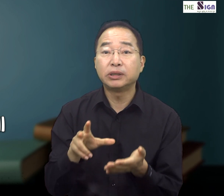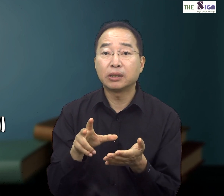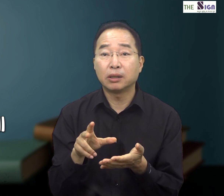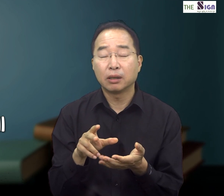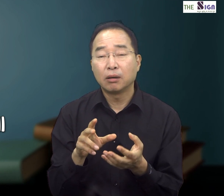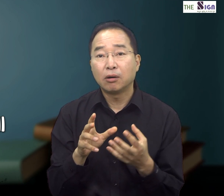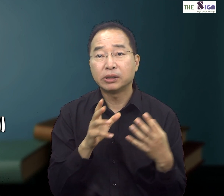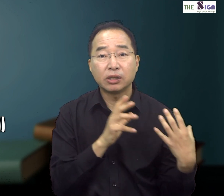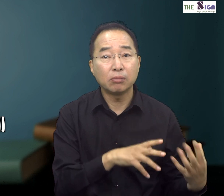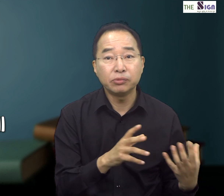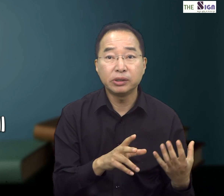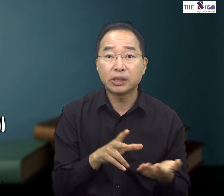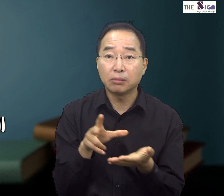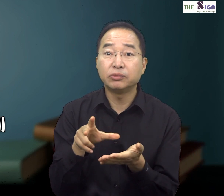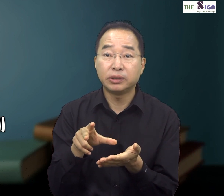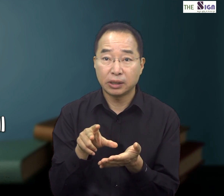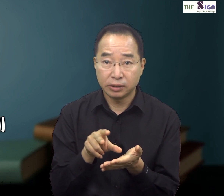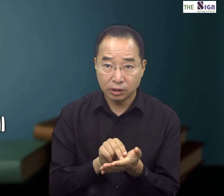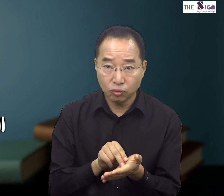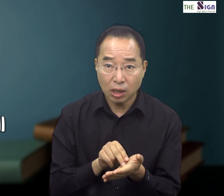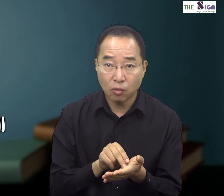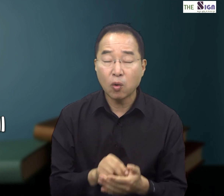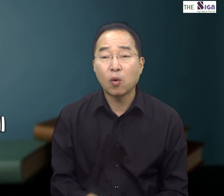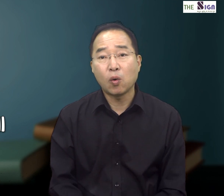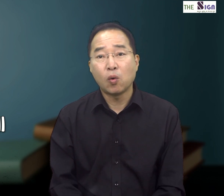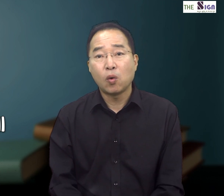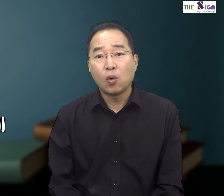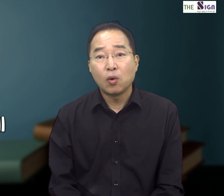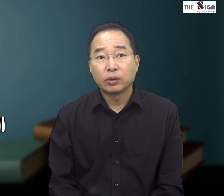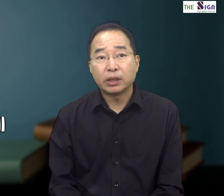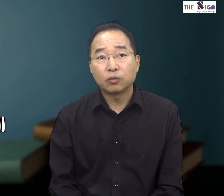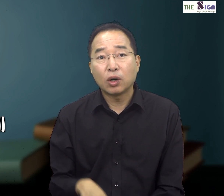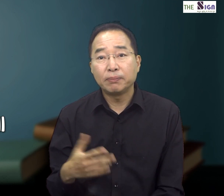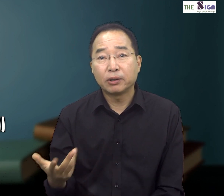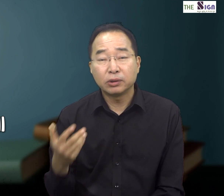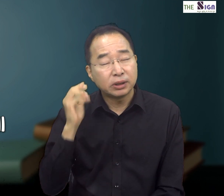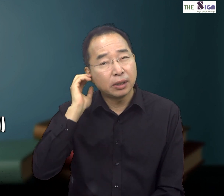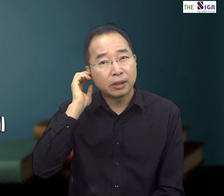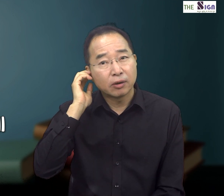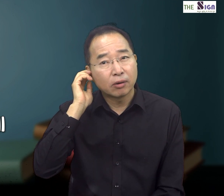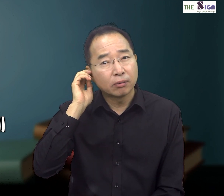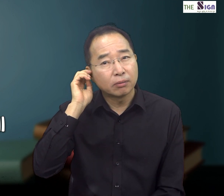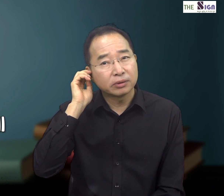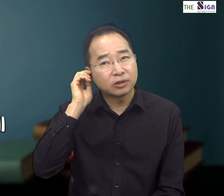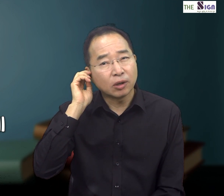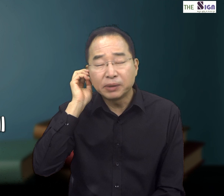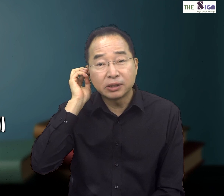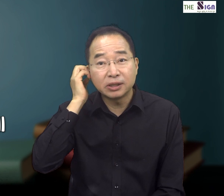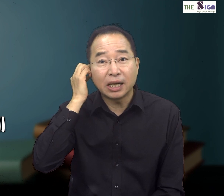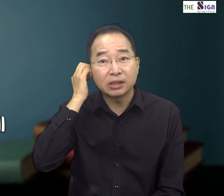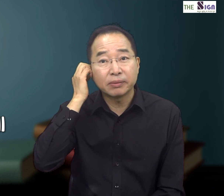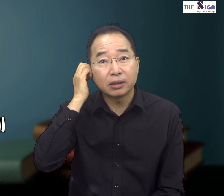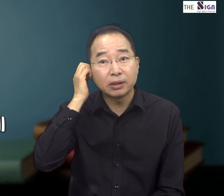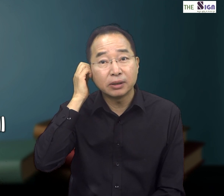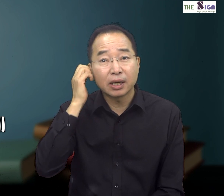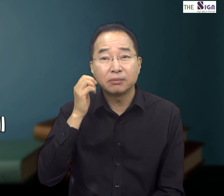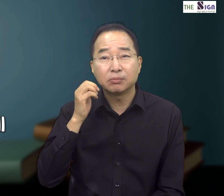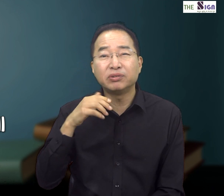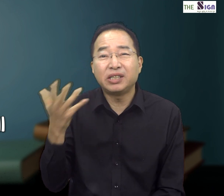문제를 시험 문제를 쓰기도 하고 그다음에 또 한편으로 이제 전부 다 쓰지는 않지만은 약간 문제가